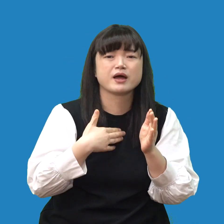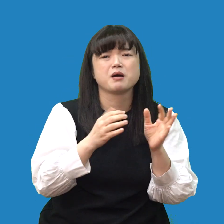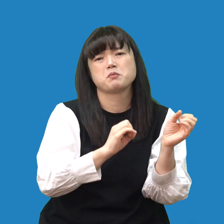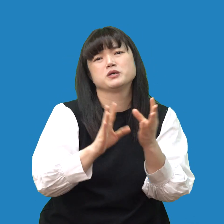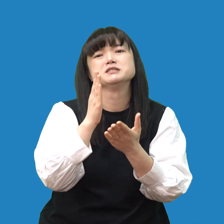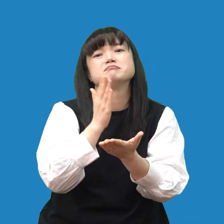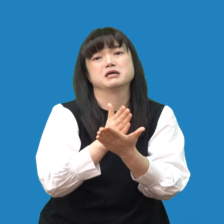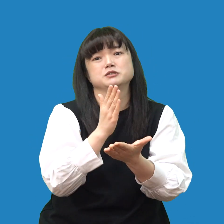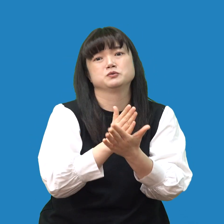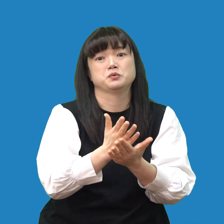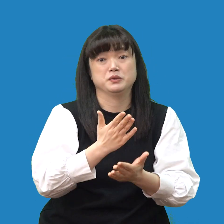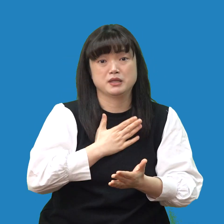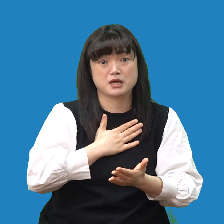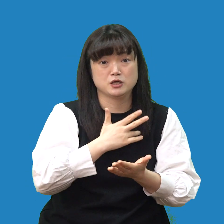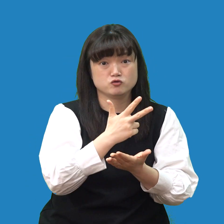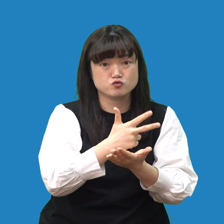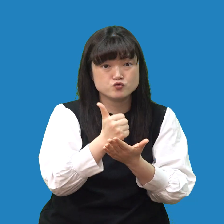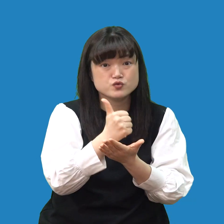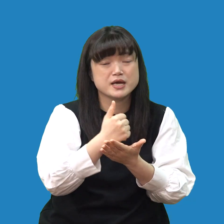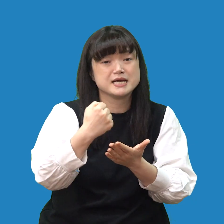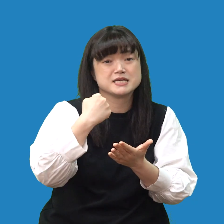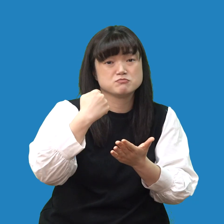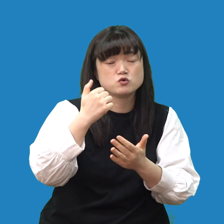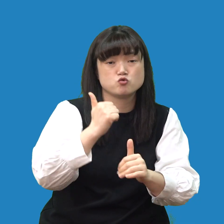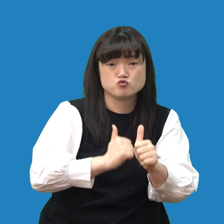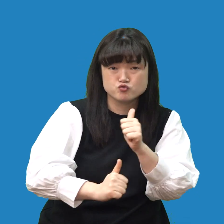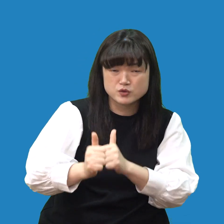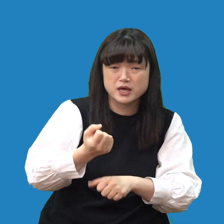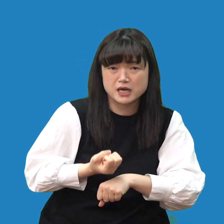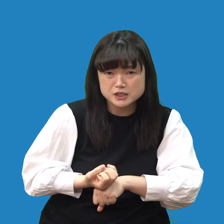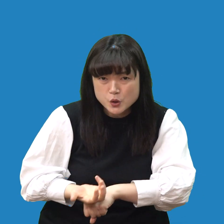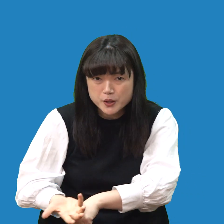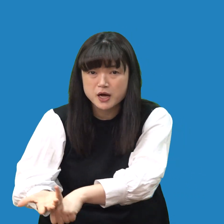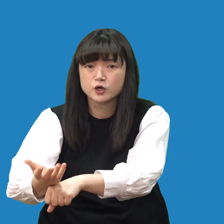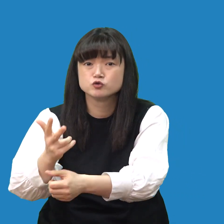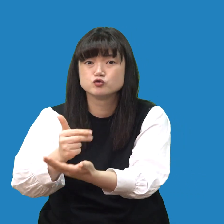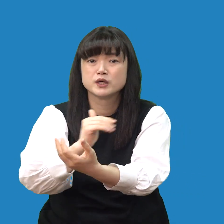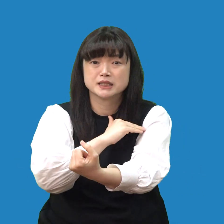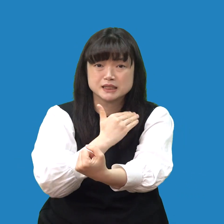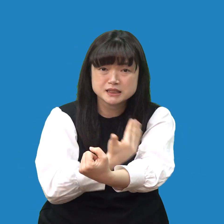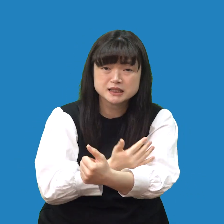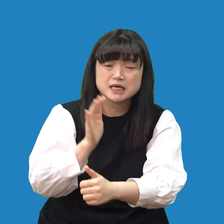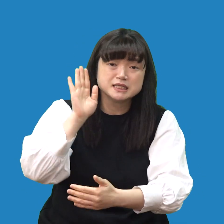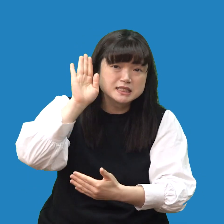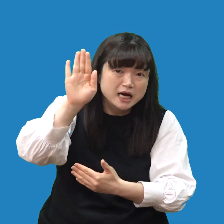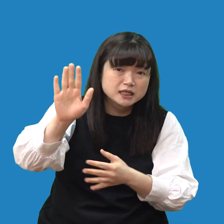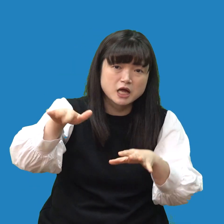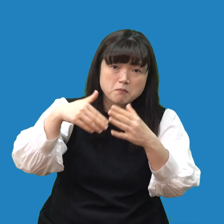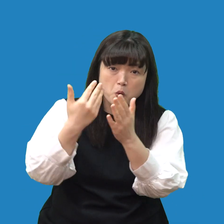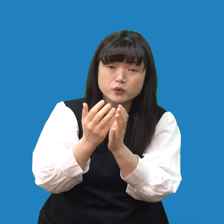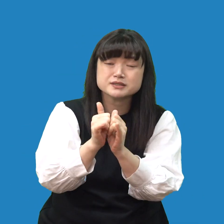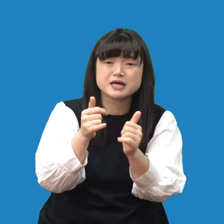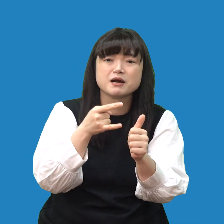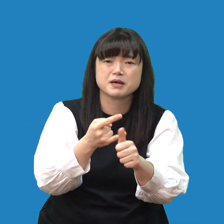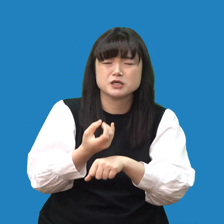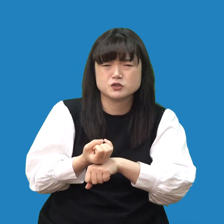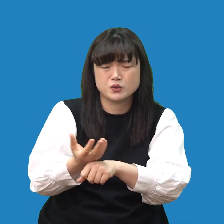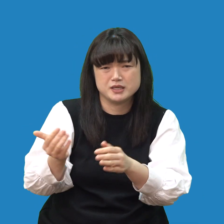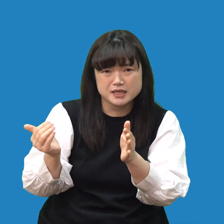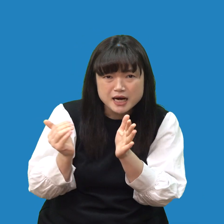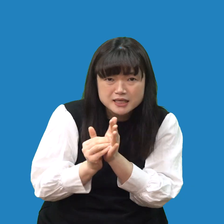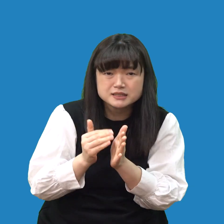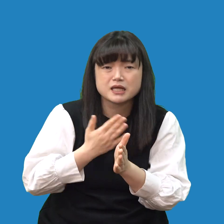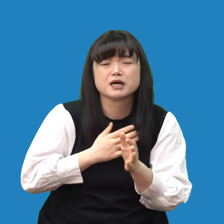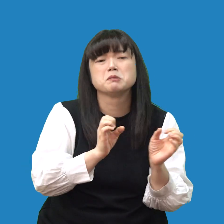나를 버리지 마시며 내가 주의 힘을 후대에 전하고 주의 능력을 장래의 모든 사람에게